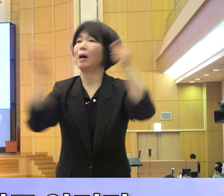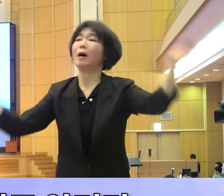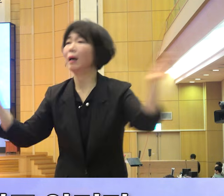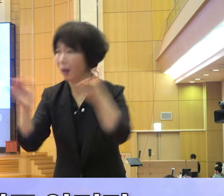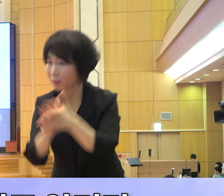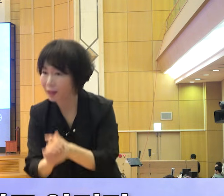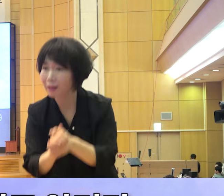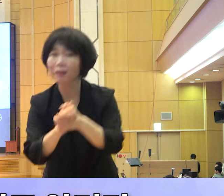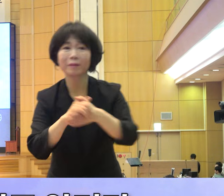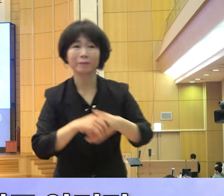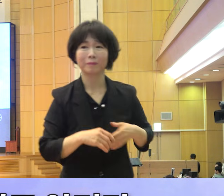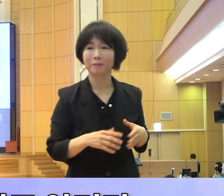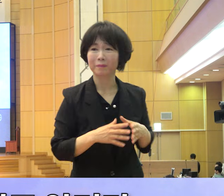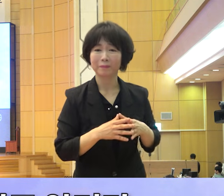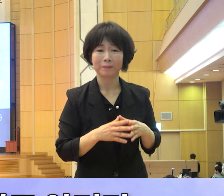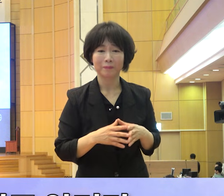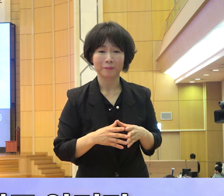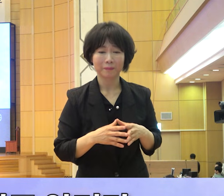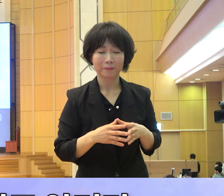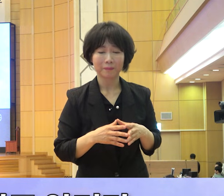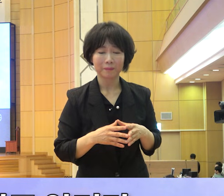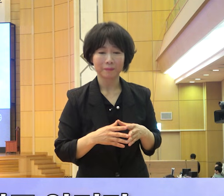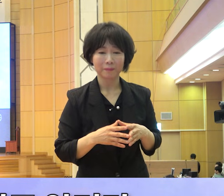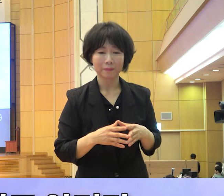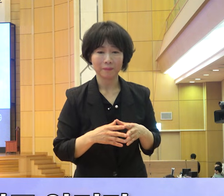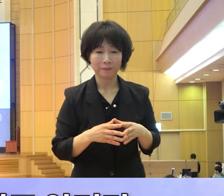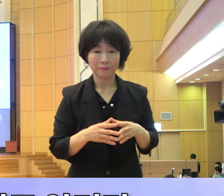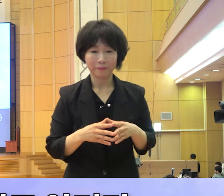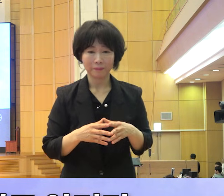거하고는 차원이 달라요.